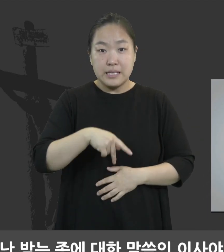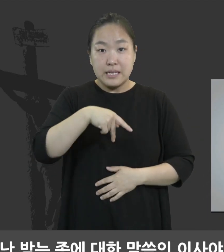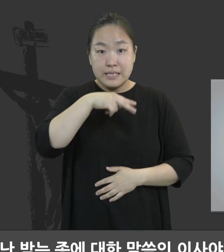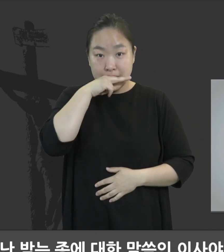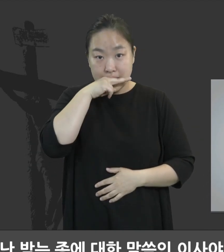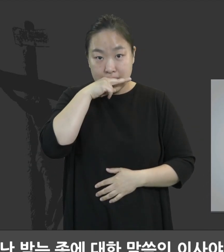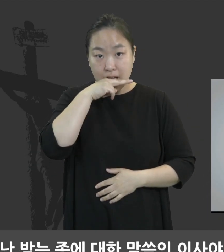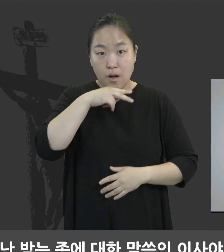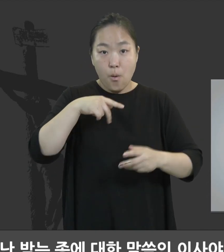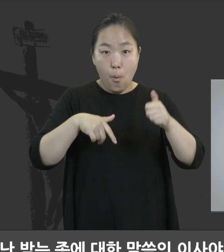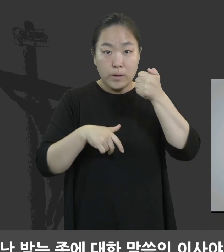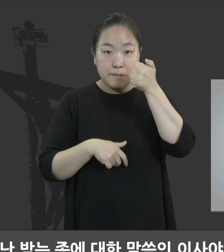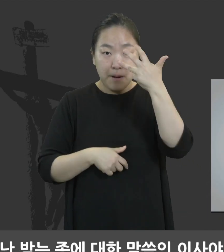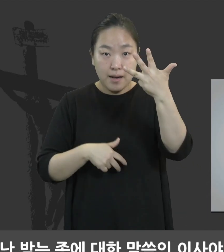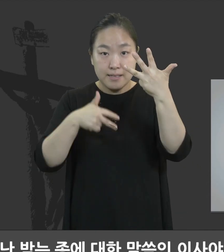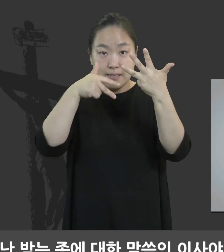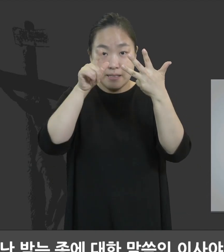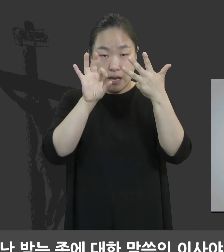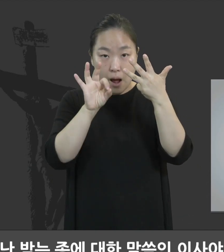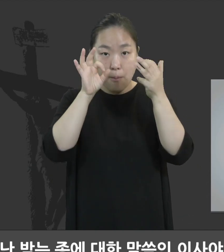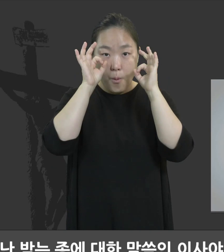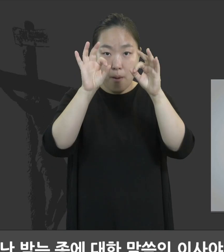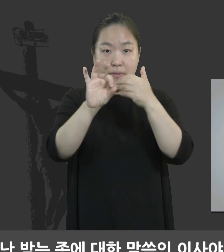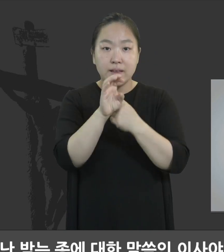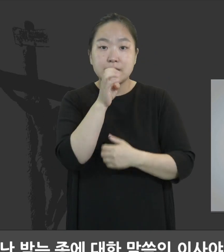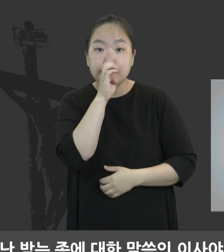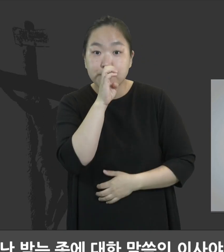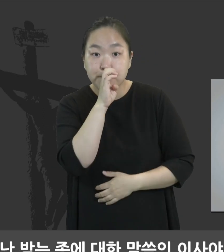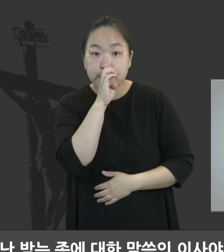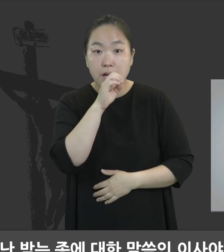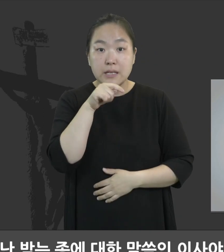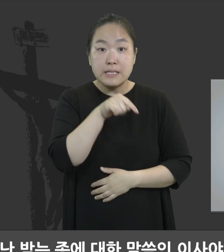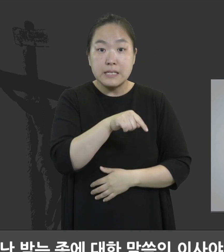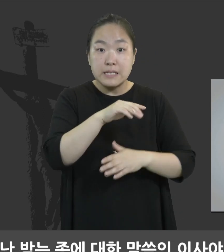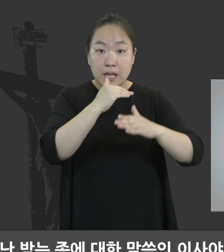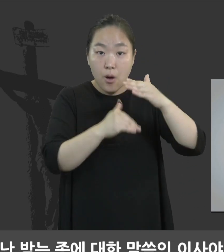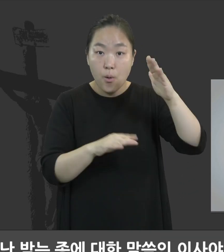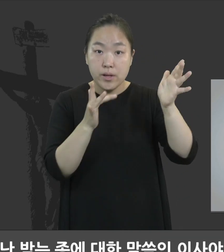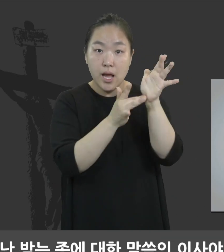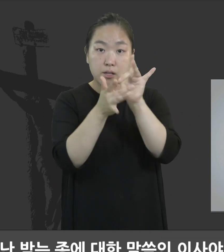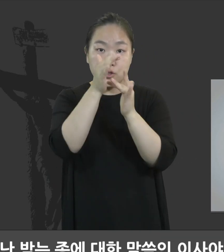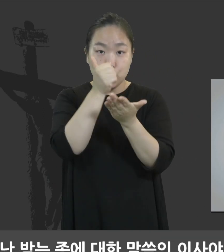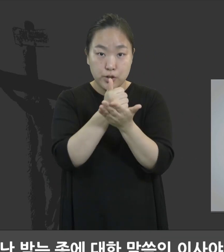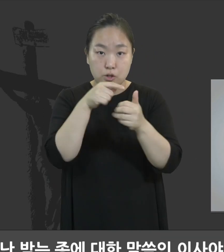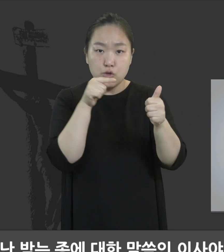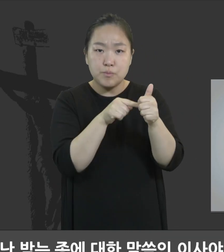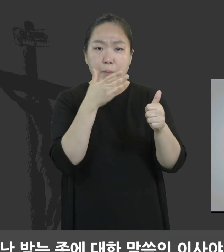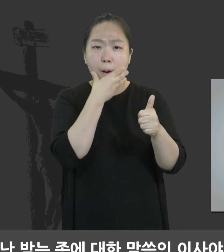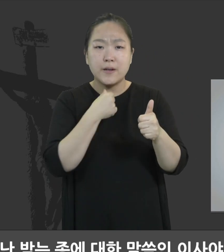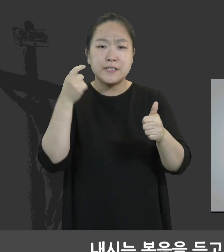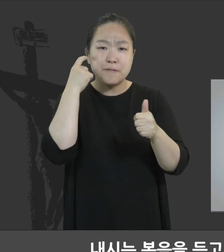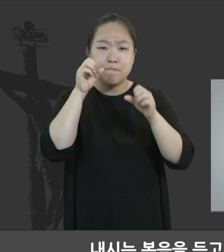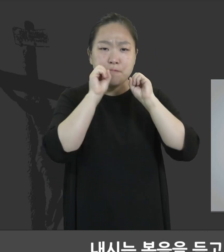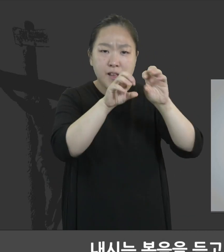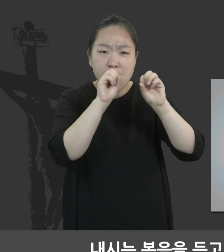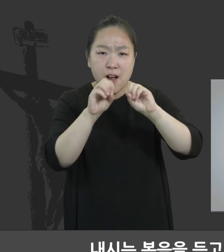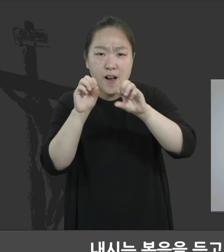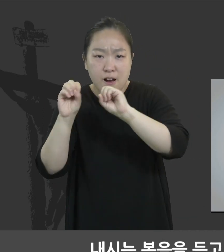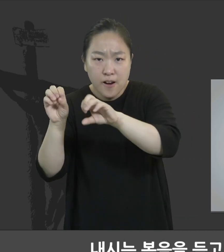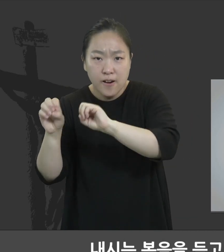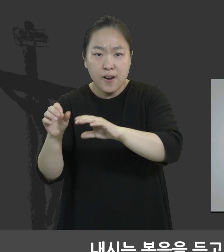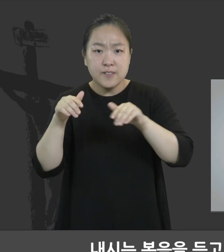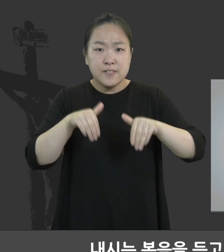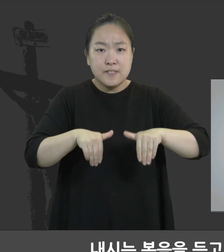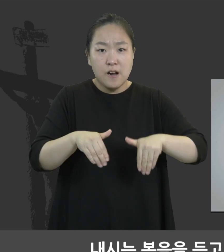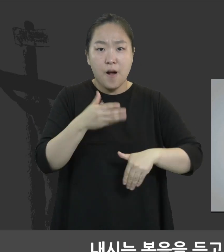읽고 있던 내시에게 빌립은 그 내용이 가리키는 예수를 가르치며 복음을 전합니다.